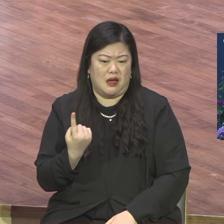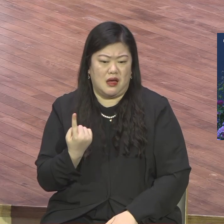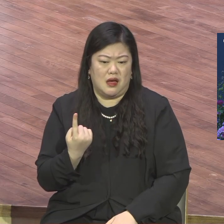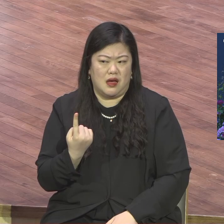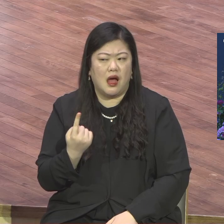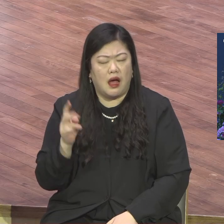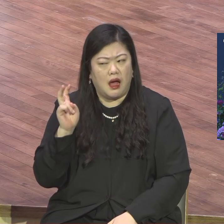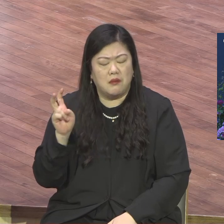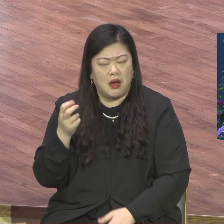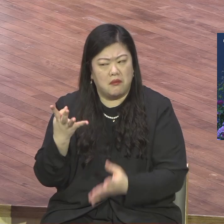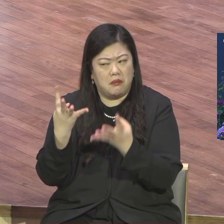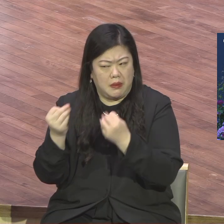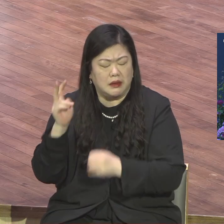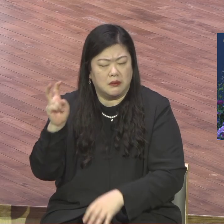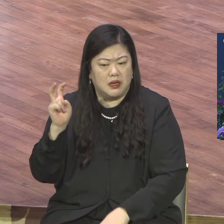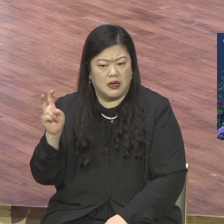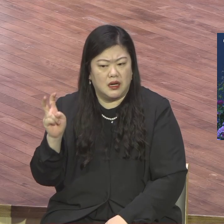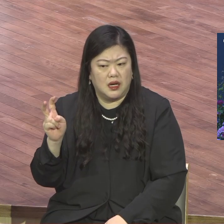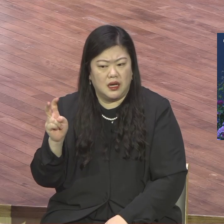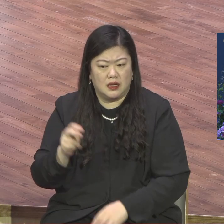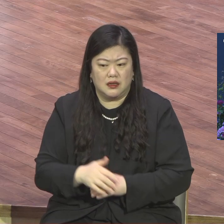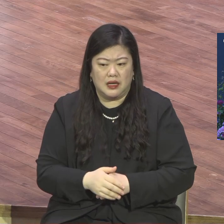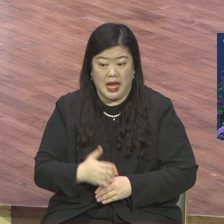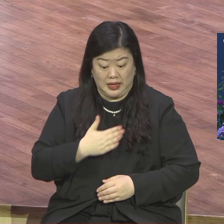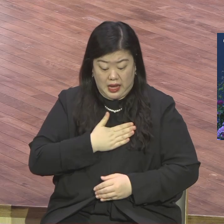그런 가정들이 많아요.